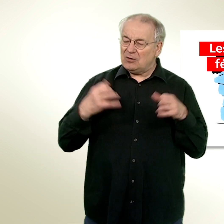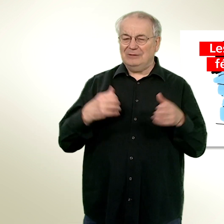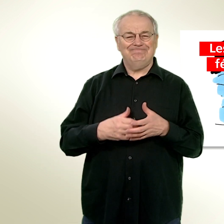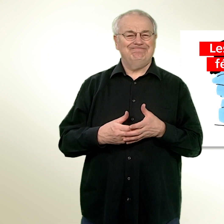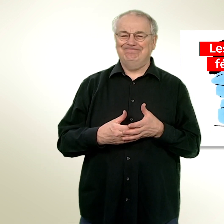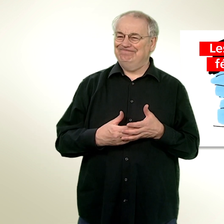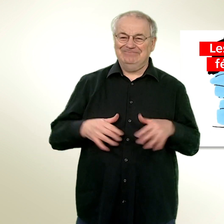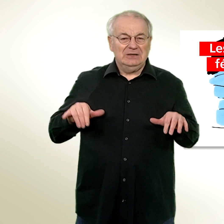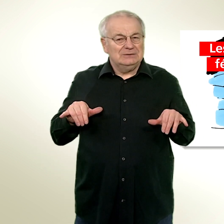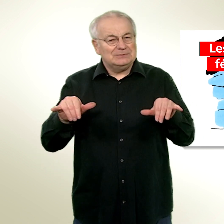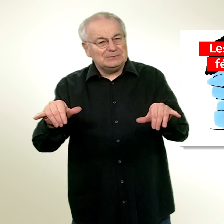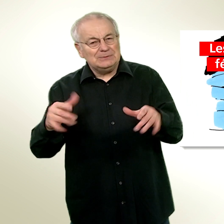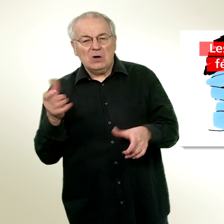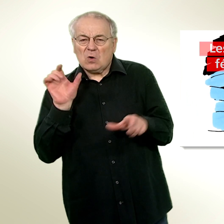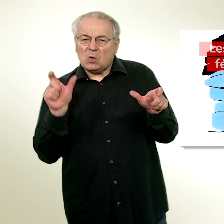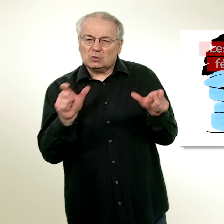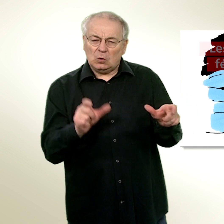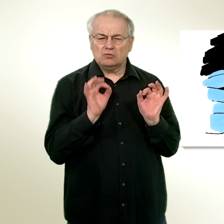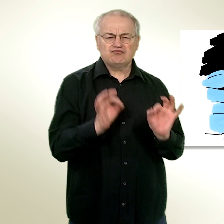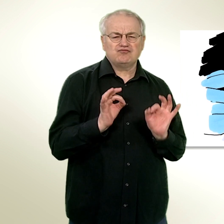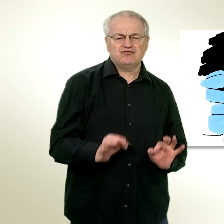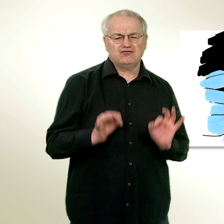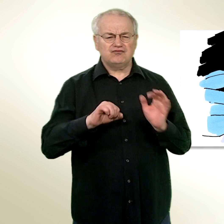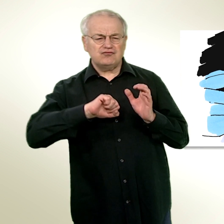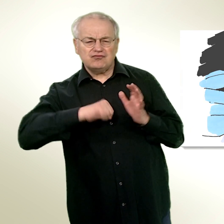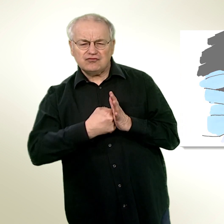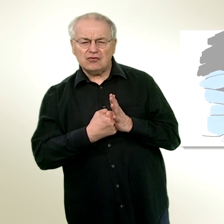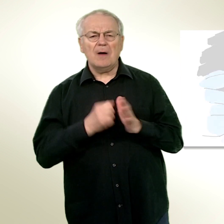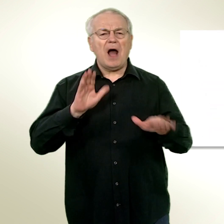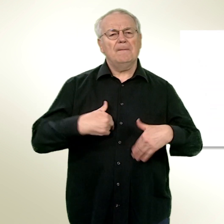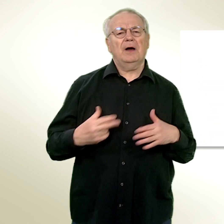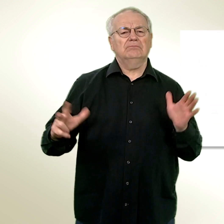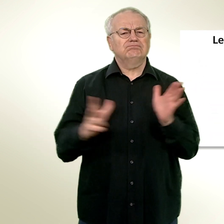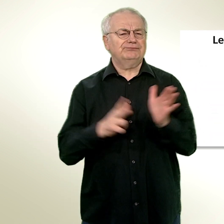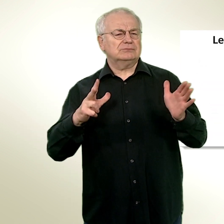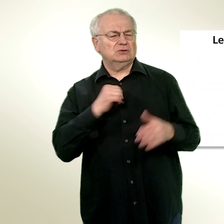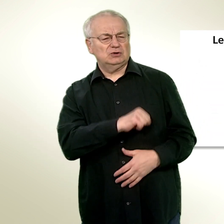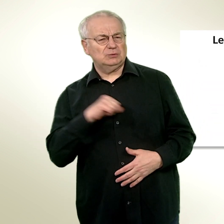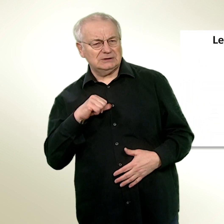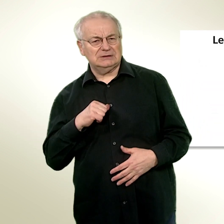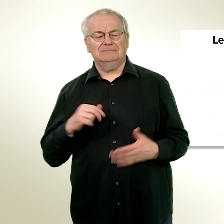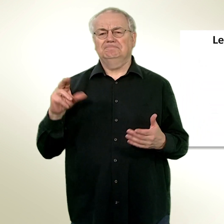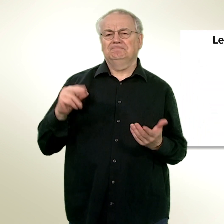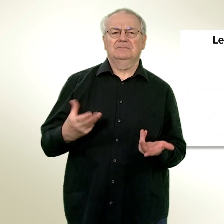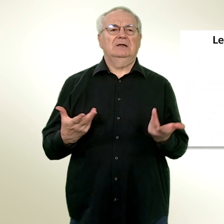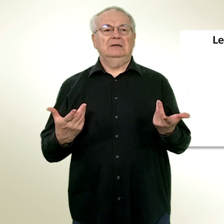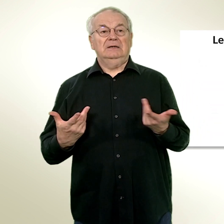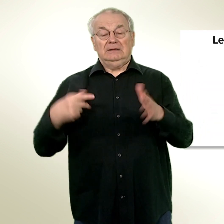les pesticides sont contrôlés de manière rigoureuse avant d'être autorisés en Suisse. Les prescriptions d'utilisation sont de plus en